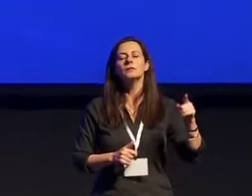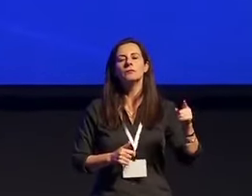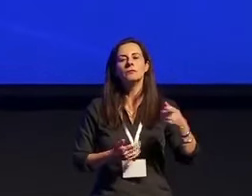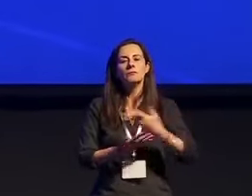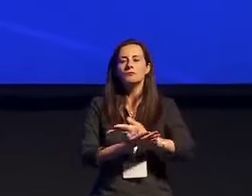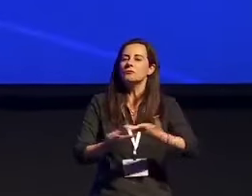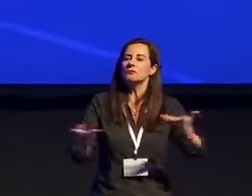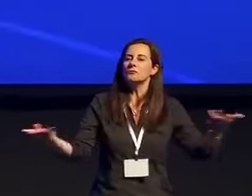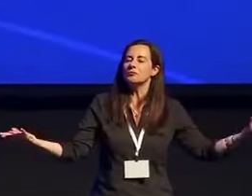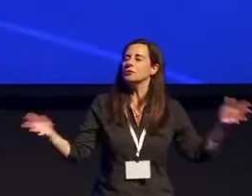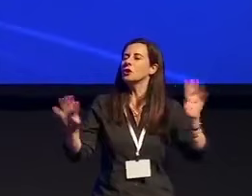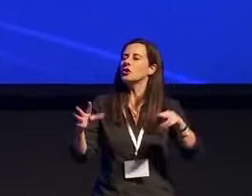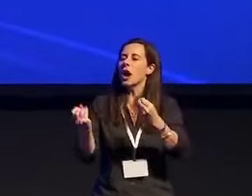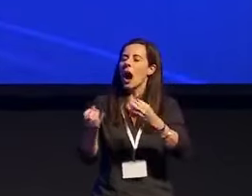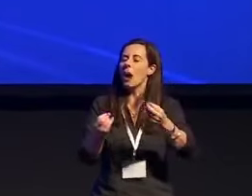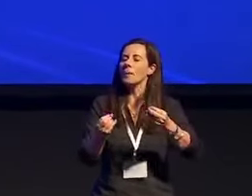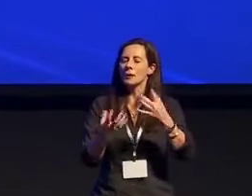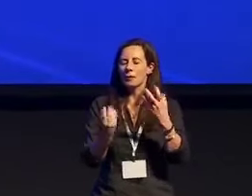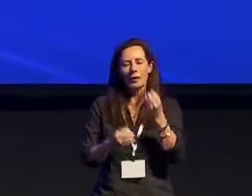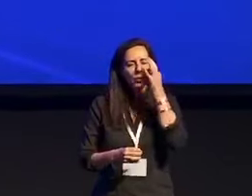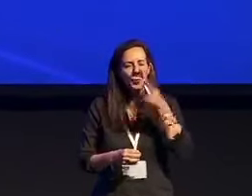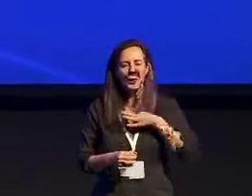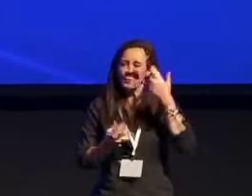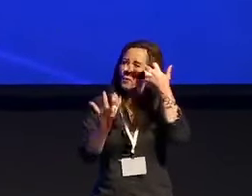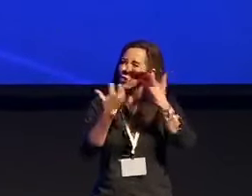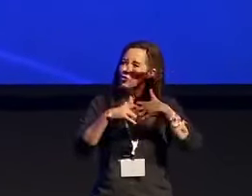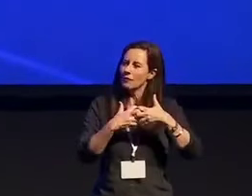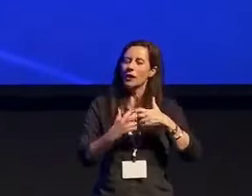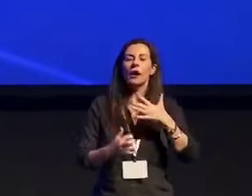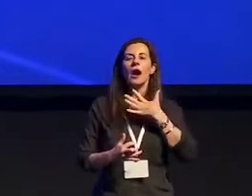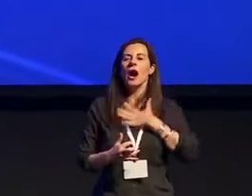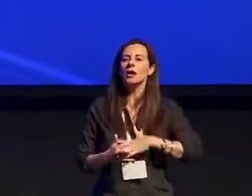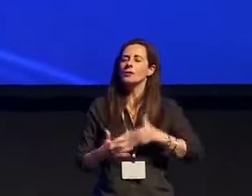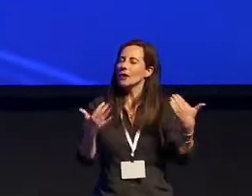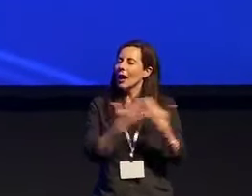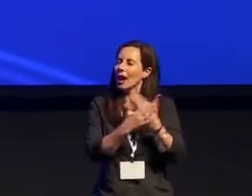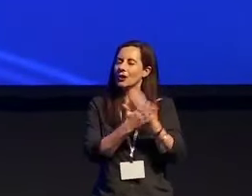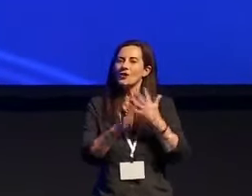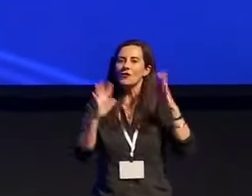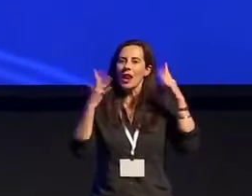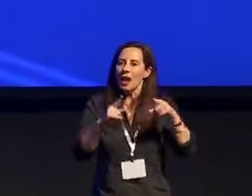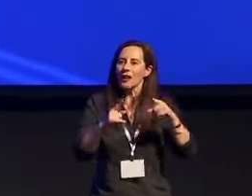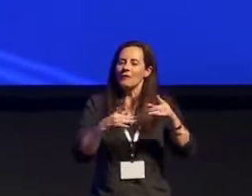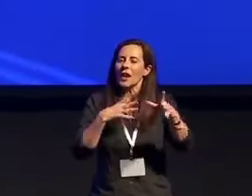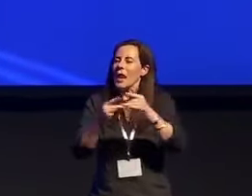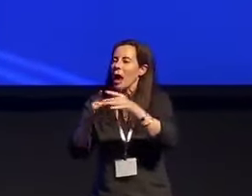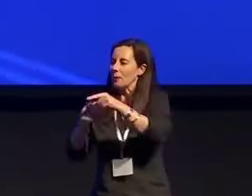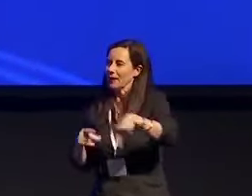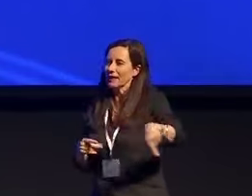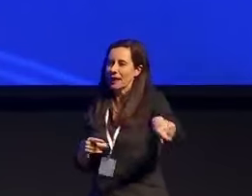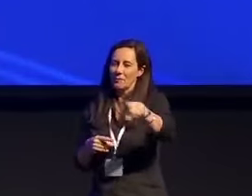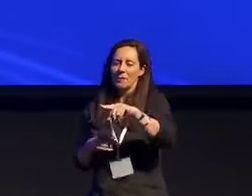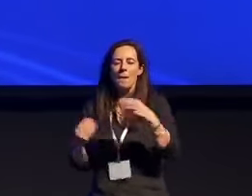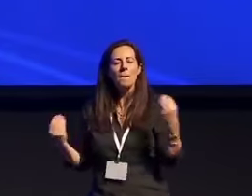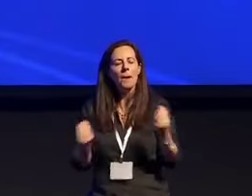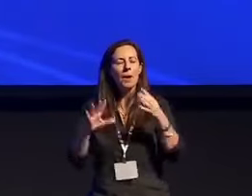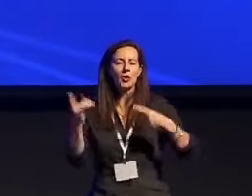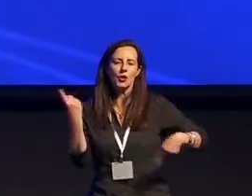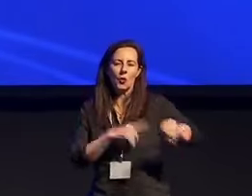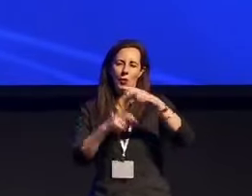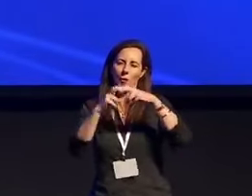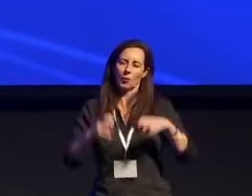לפניכם והורכבה בכל כך הרבה תשומת לב, מחשבה, רצון לחדש ולהלהיב ולהדביק את המשתתפים במה